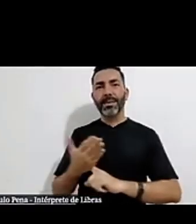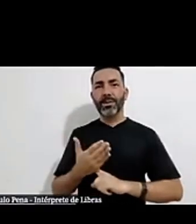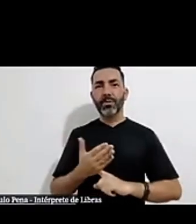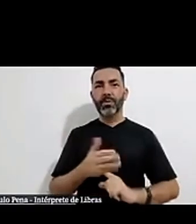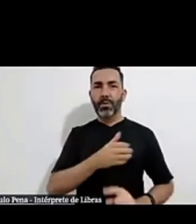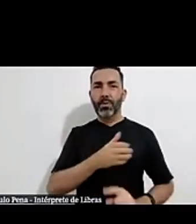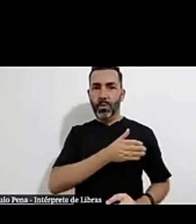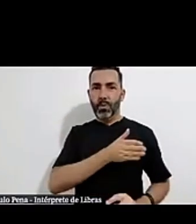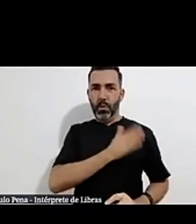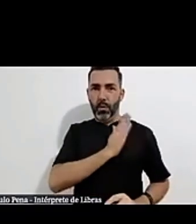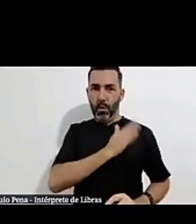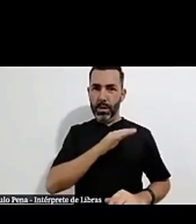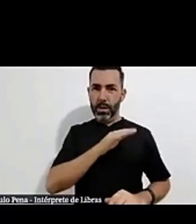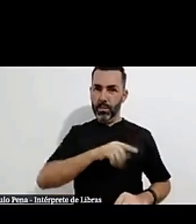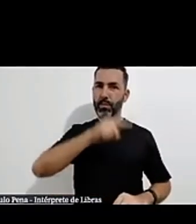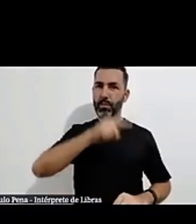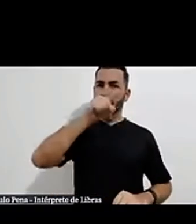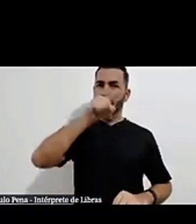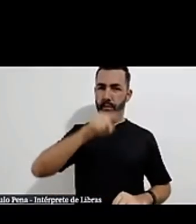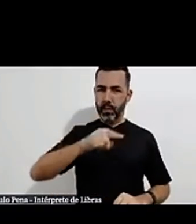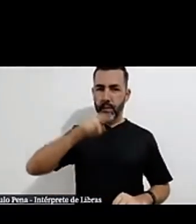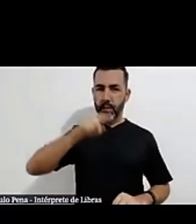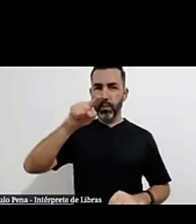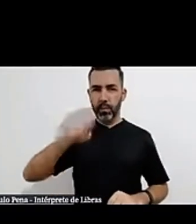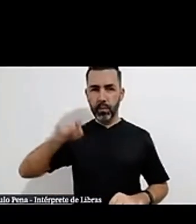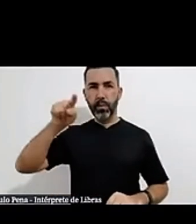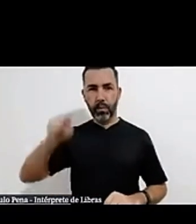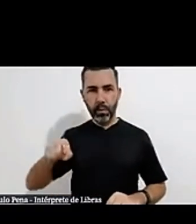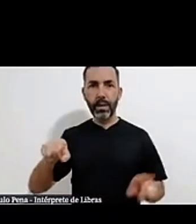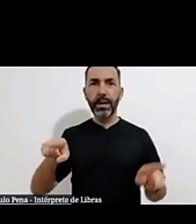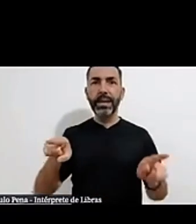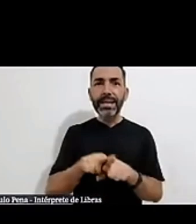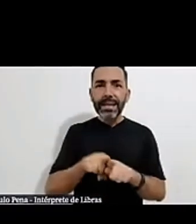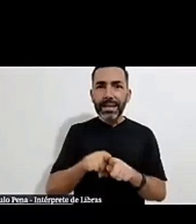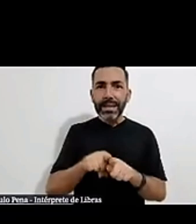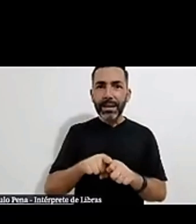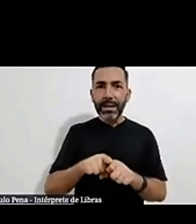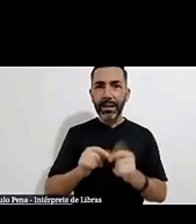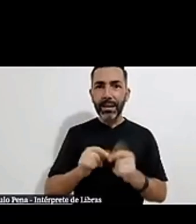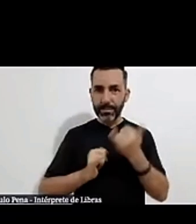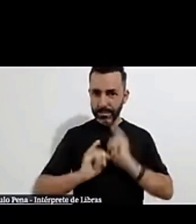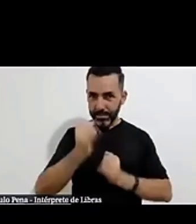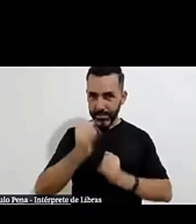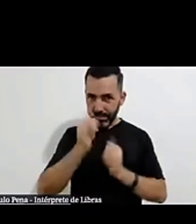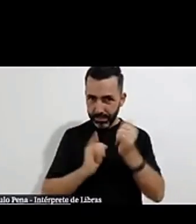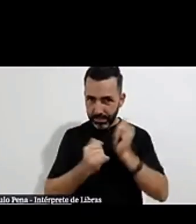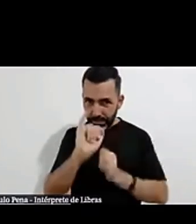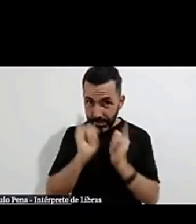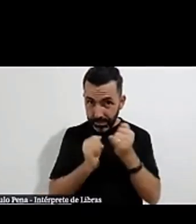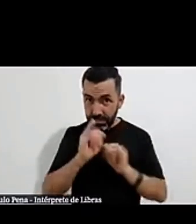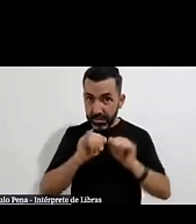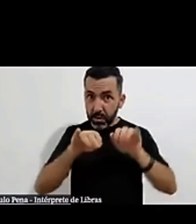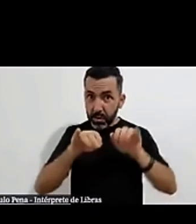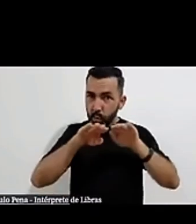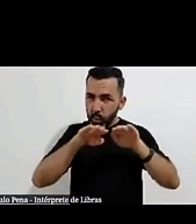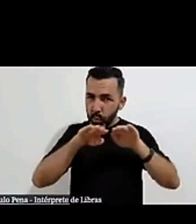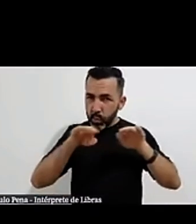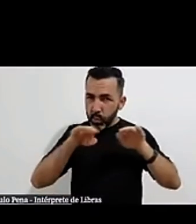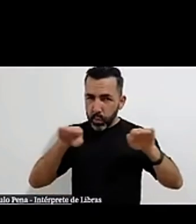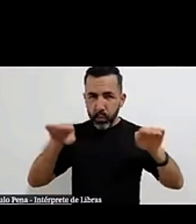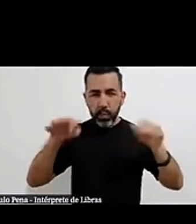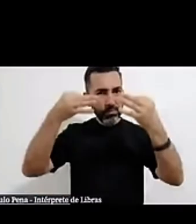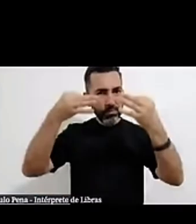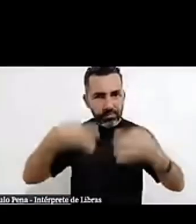funcione perfeitamente, ele precisa de ter uma estabilidade elétrica que são vitais para ele. E a água